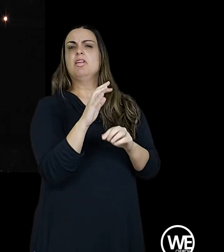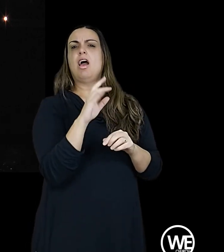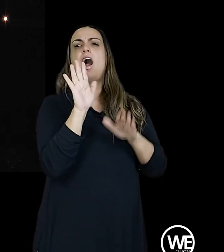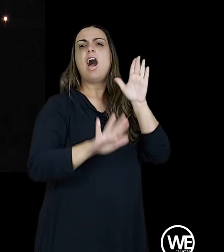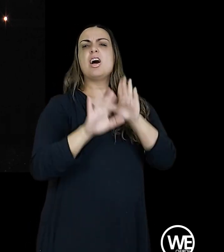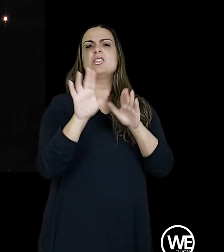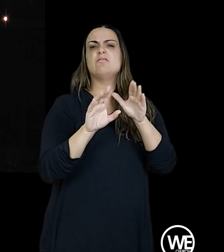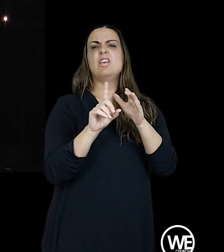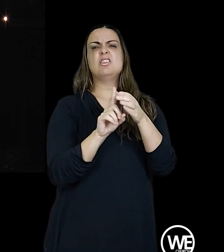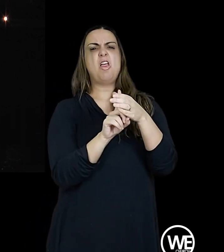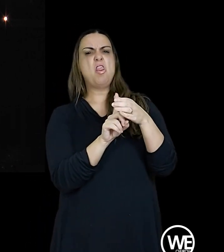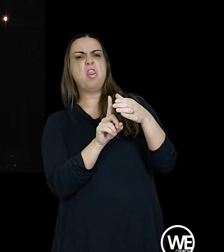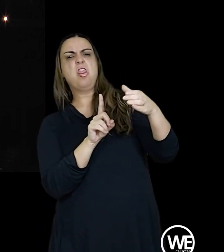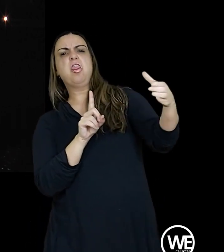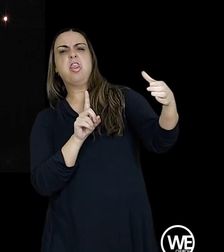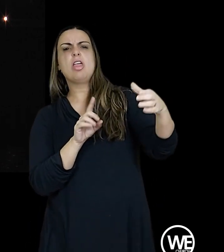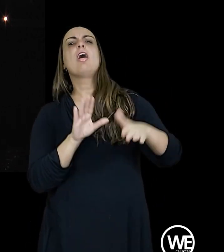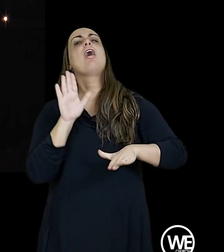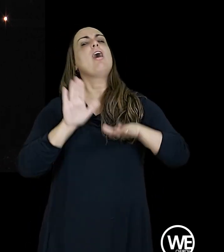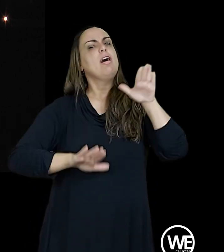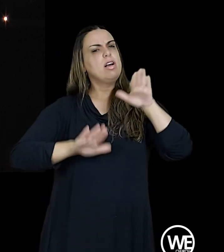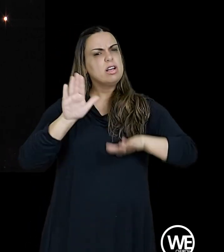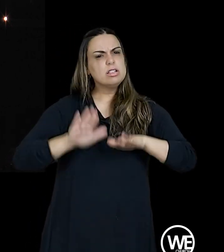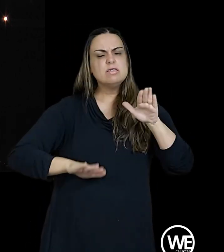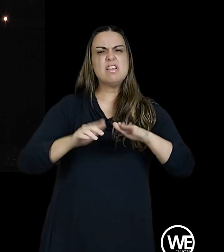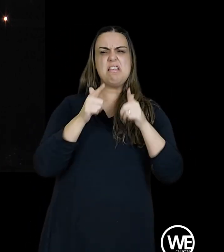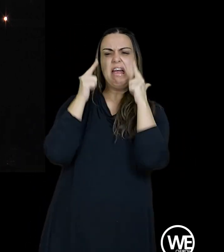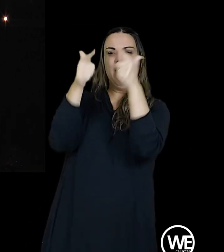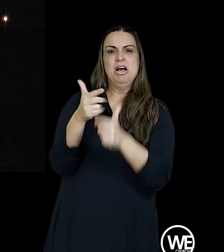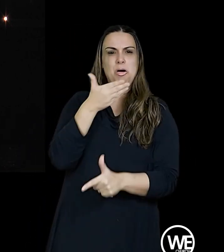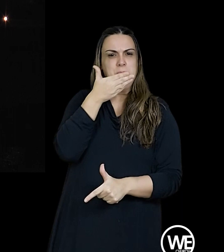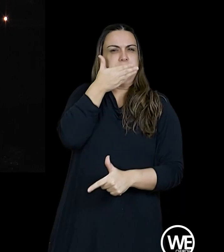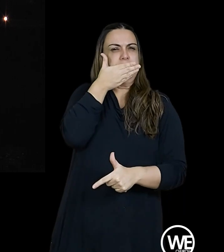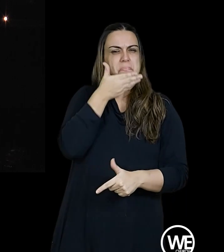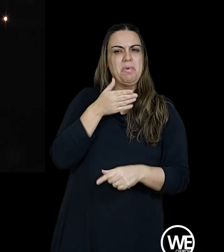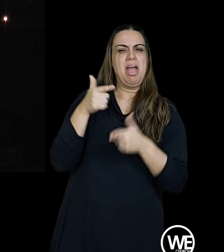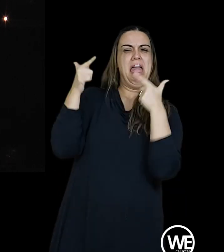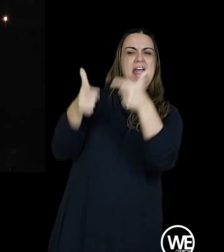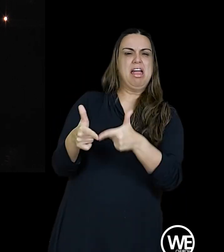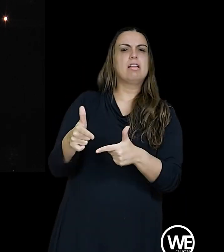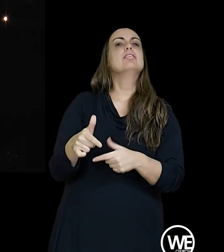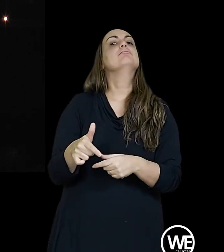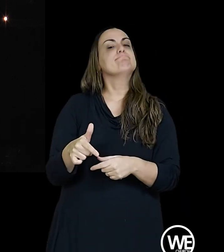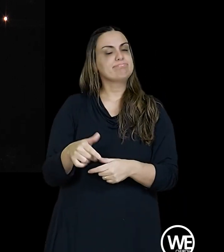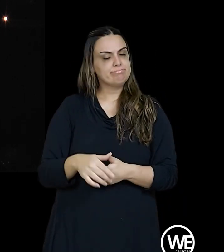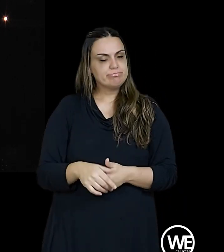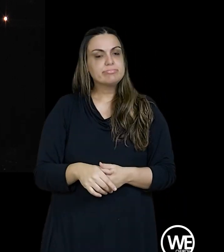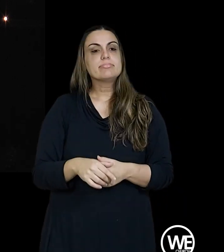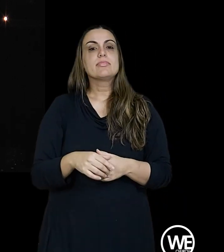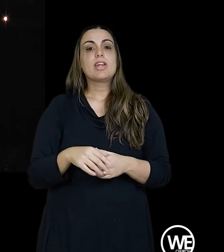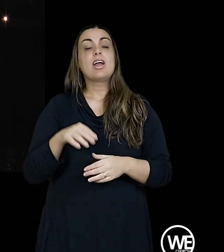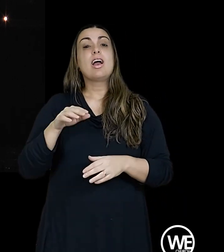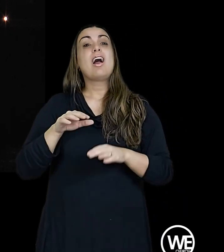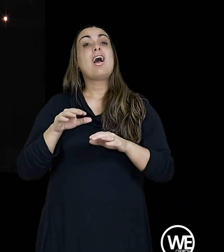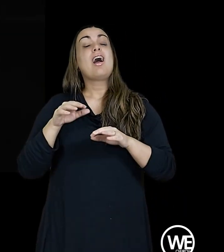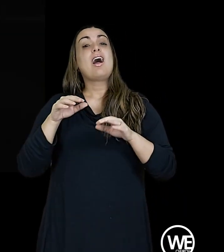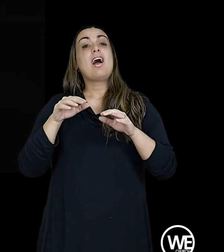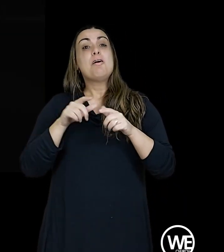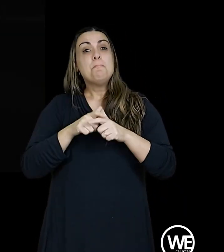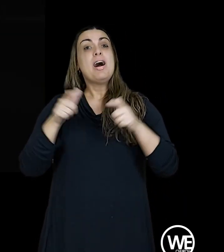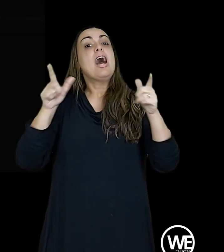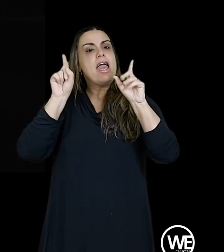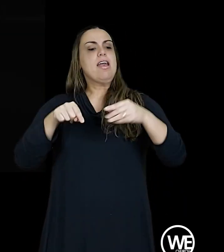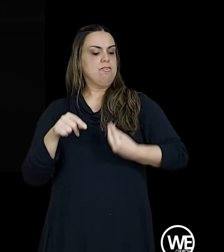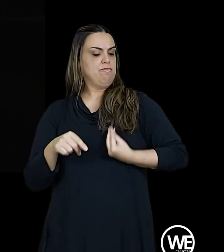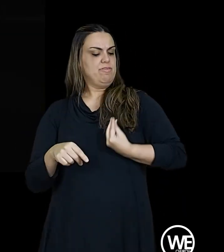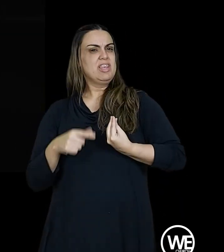muitas vezes, hostilizados e confrontados exatamente nas áreas que temos mais